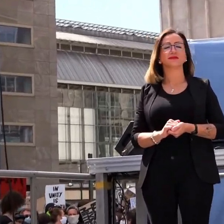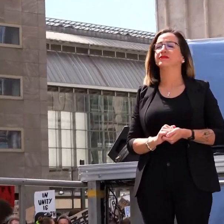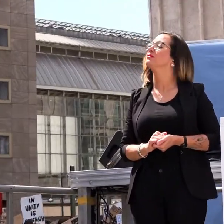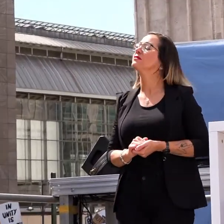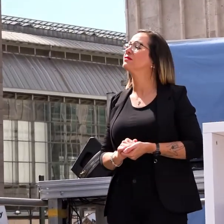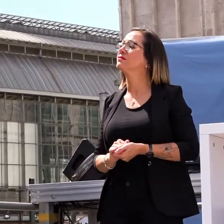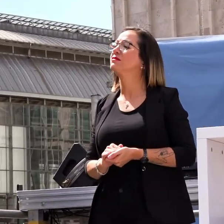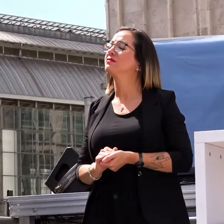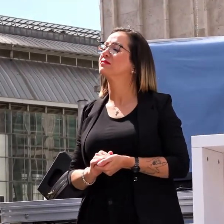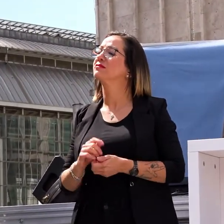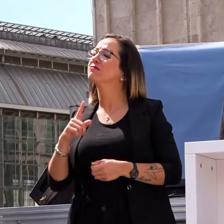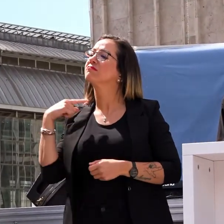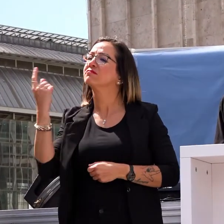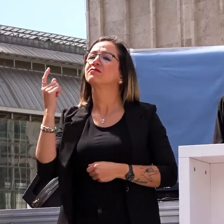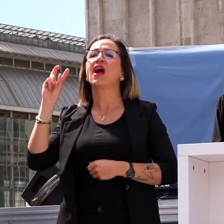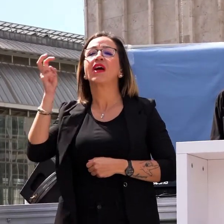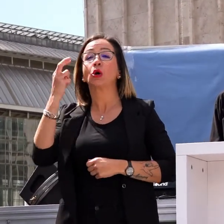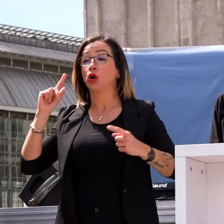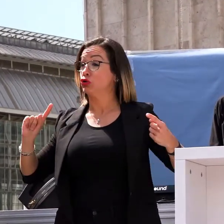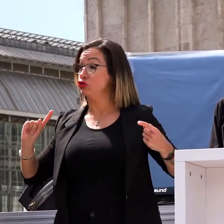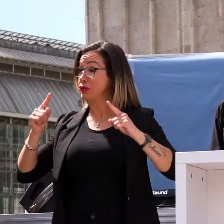Lasst uns eine gesunde Streitkultur erschaffen,